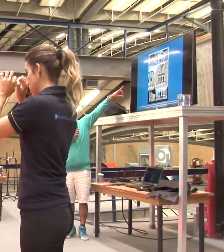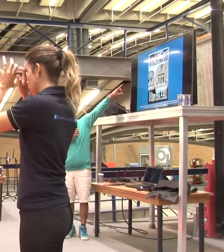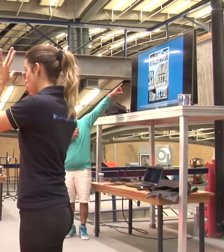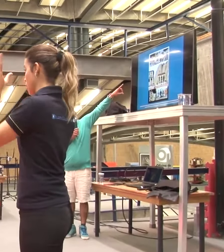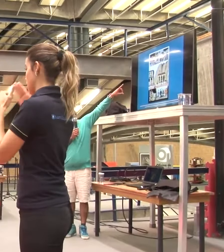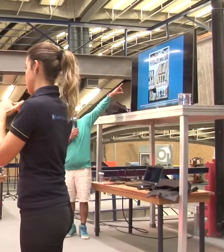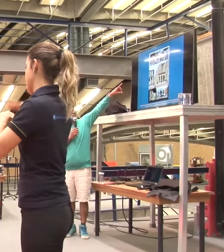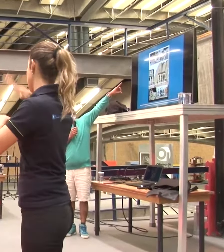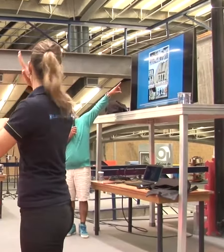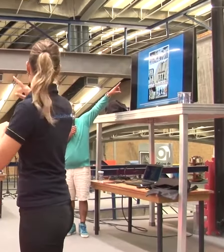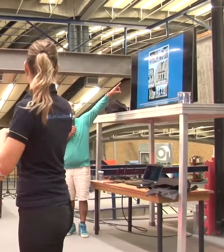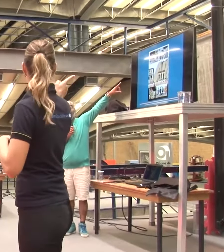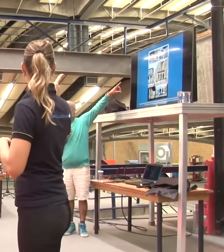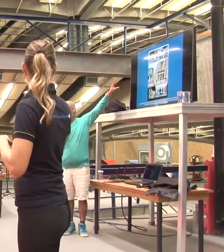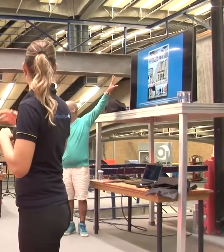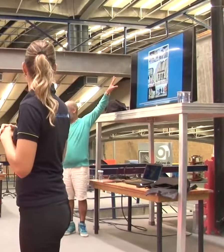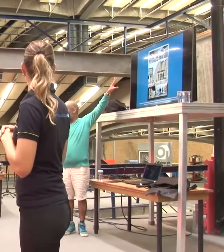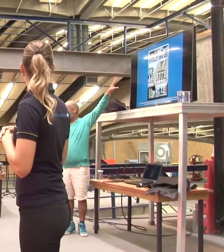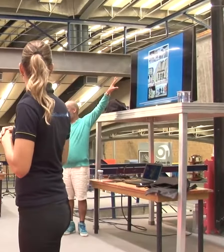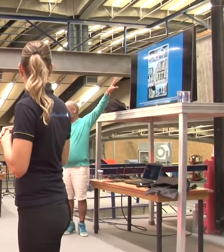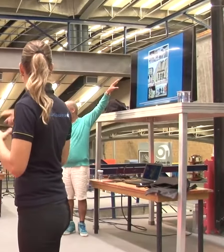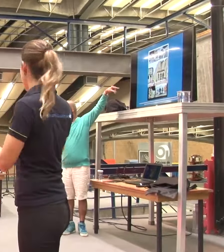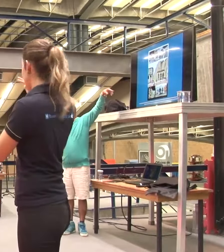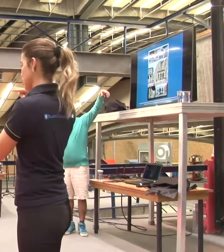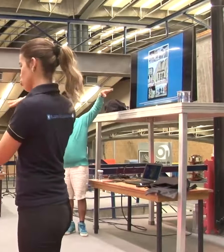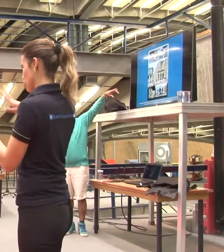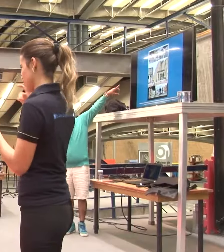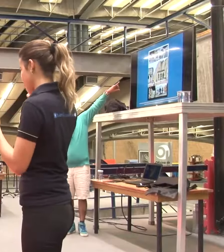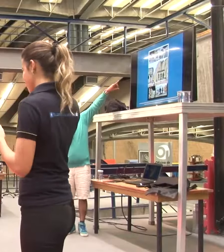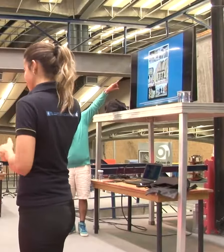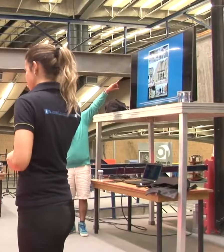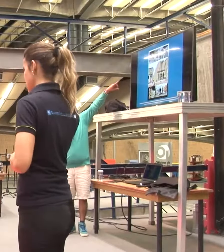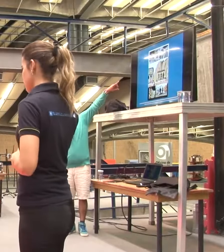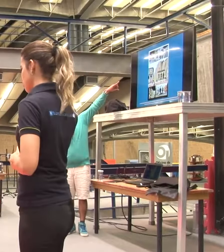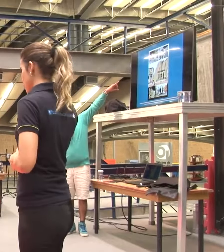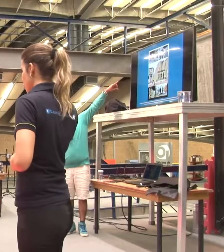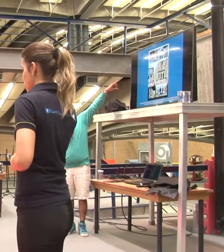Olha a Bertoleza deitada do lado de João Romão, vocês não estão vendo nada, né? Mas enfim.